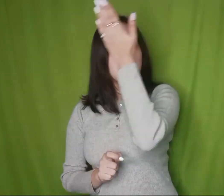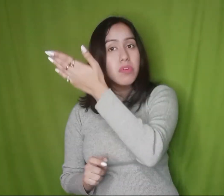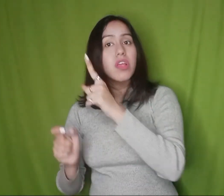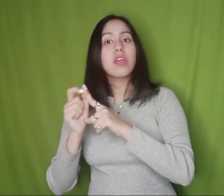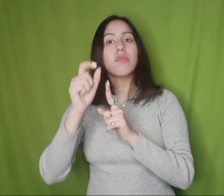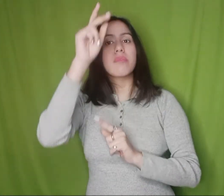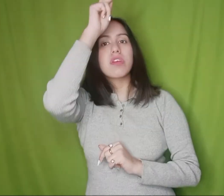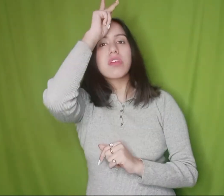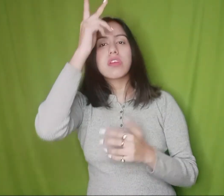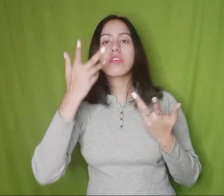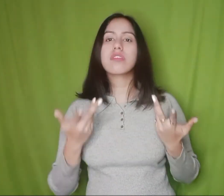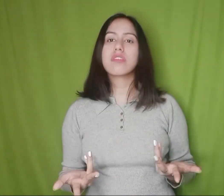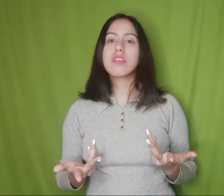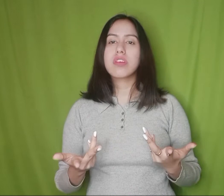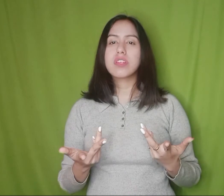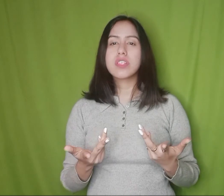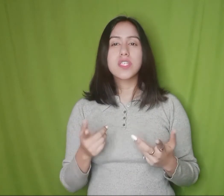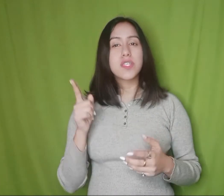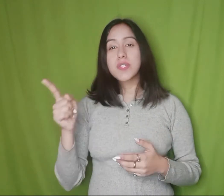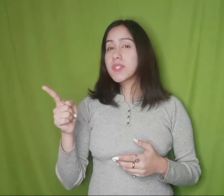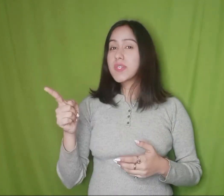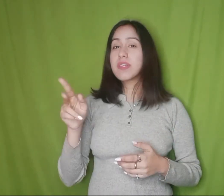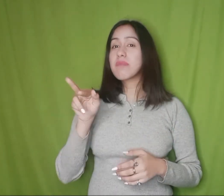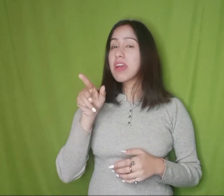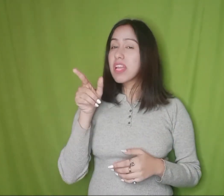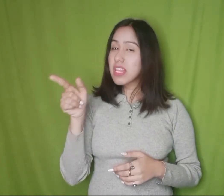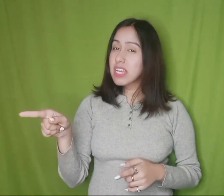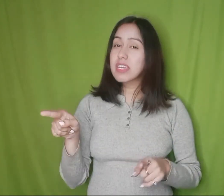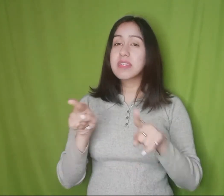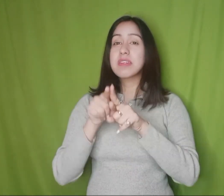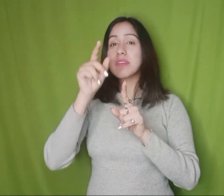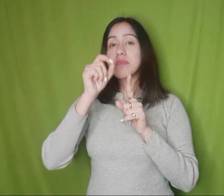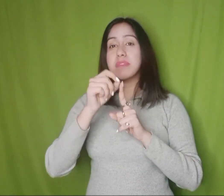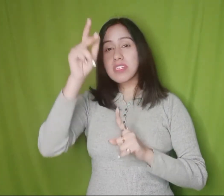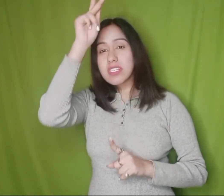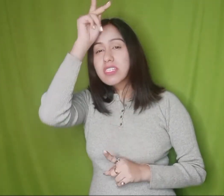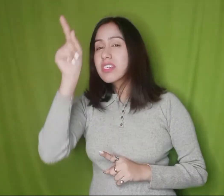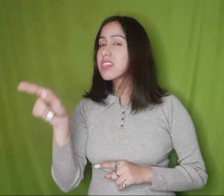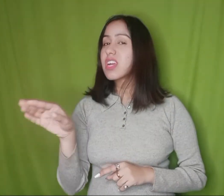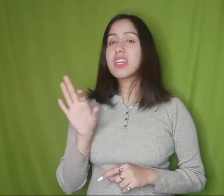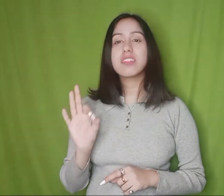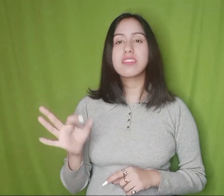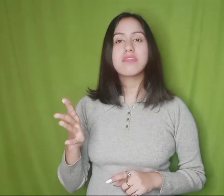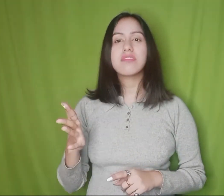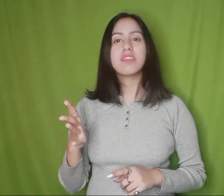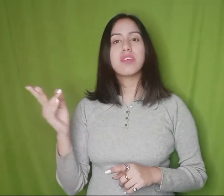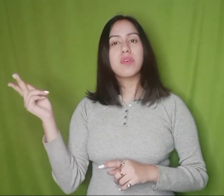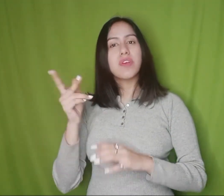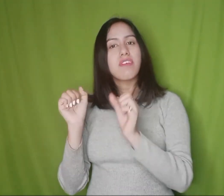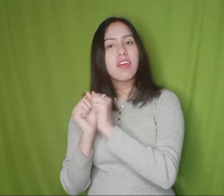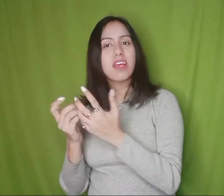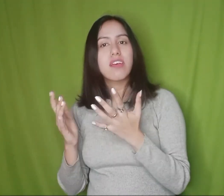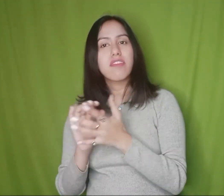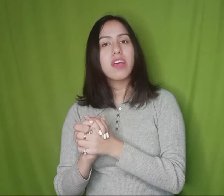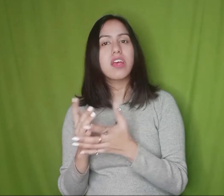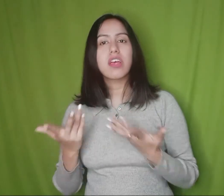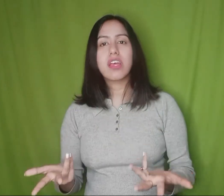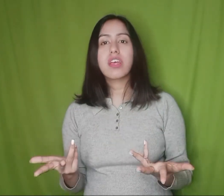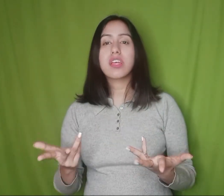ने एक गुप्त चिट्ठी भी देश की सीमा के बाहर भिजवाई है। तुम्हारी पत्नी देशद्रोही है भोज,